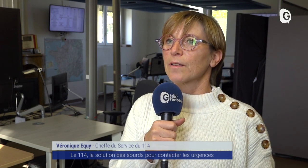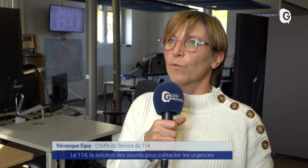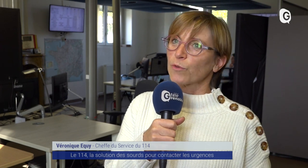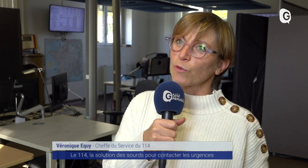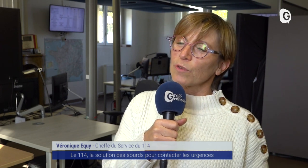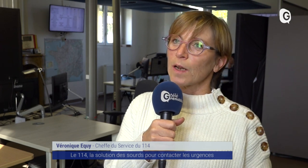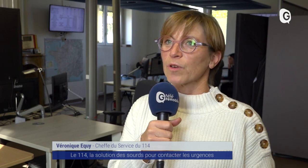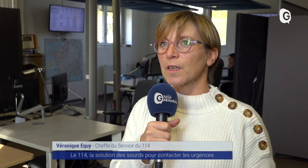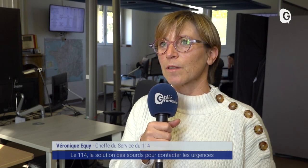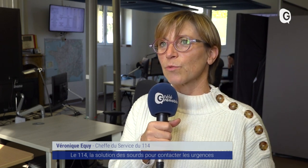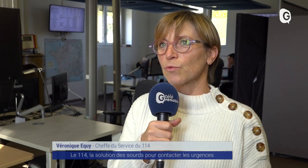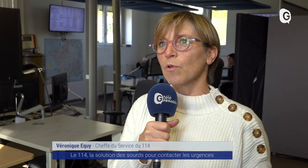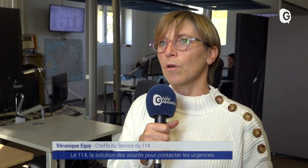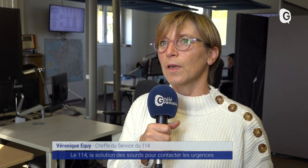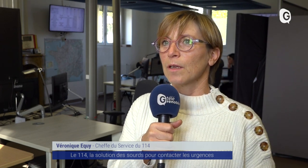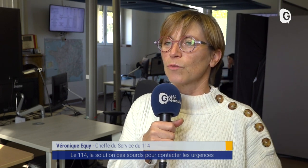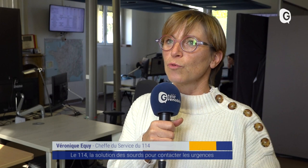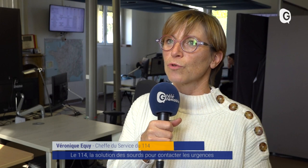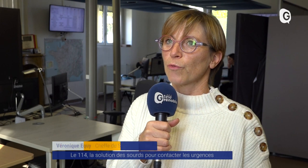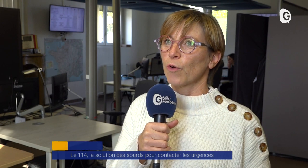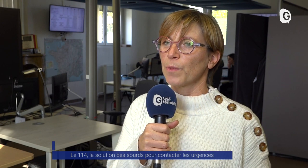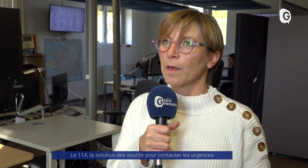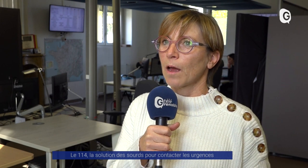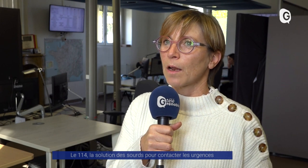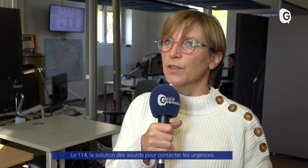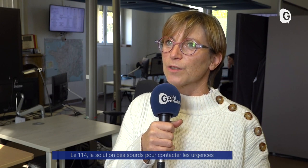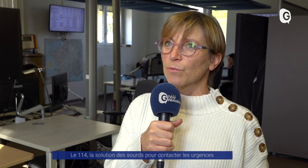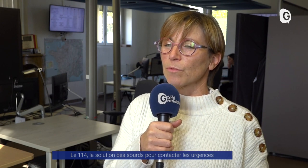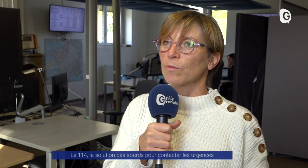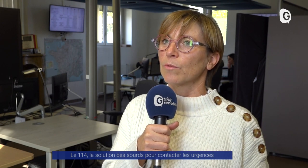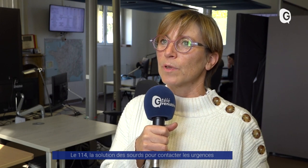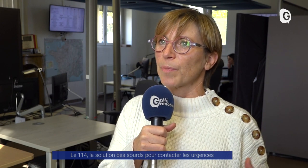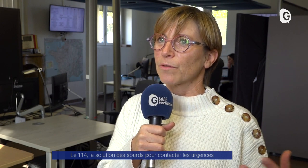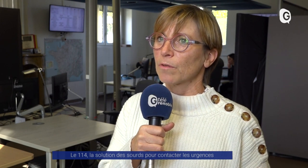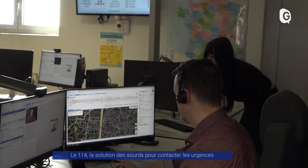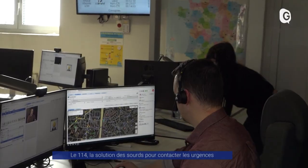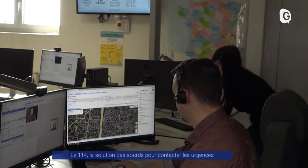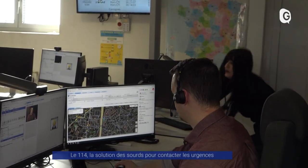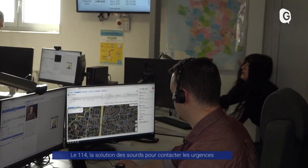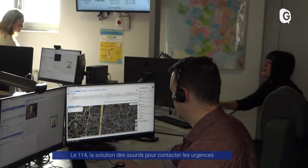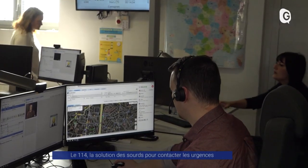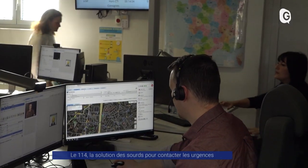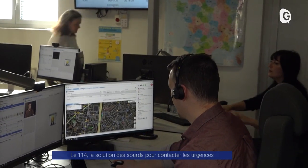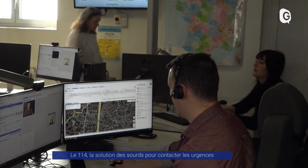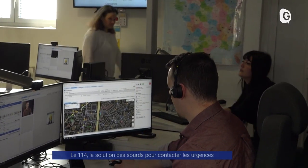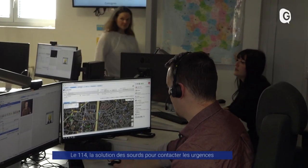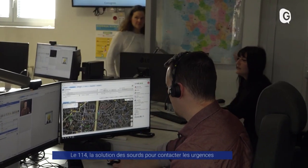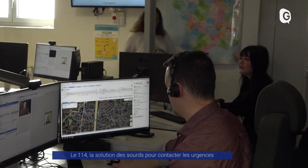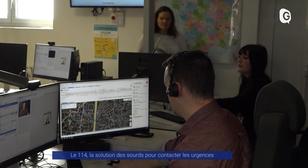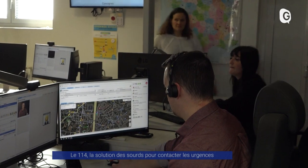qui sont entendantes et la moitié qui sont sourds. Et tous sont formés à la gestion des personnes qui appellent. Tout l'enjeu là, c'est quand quelqu'un appelle en